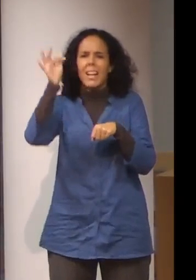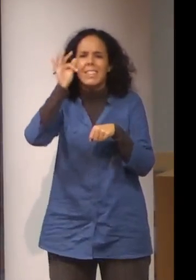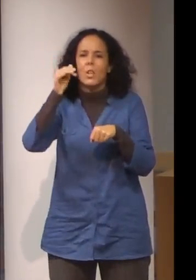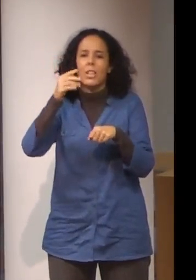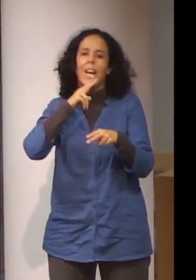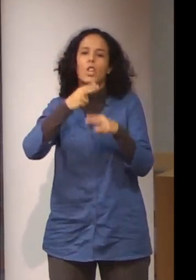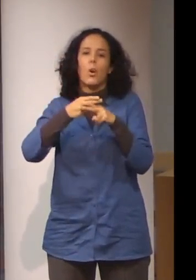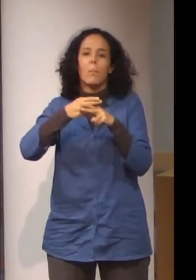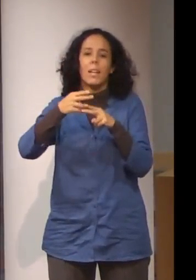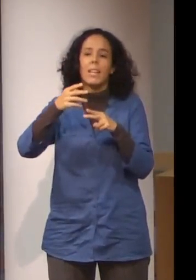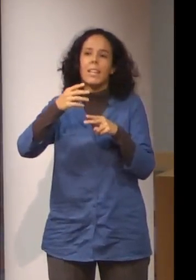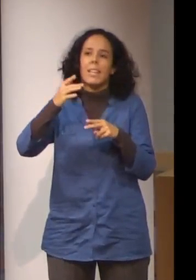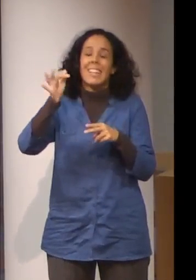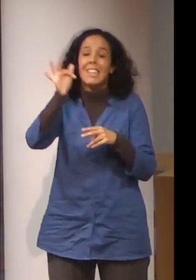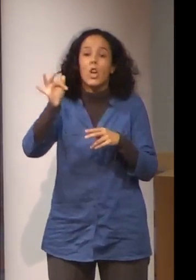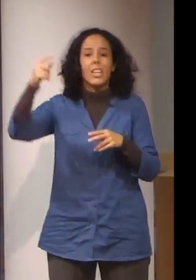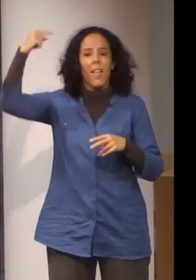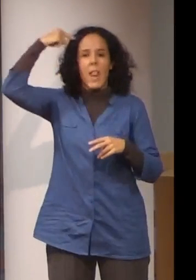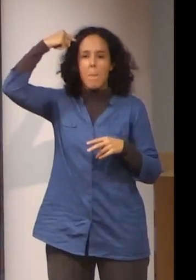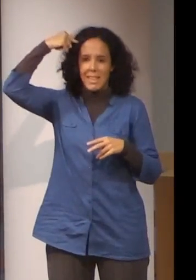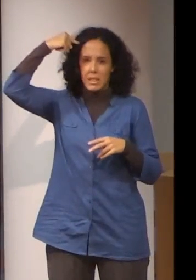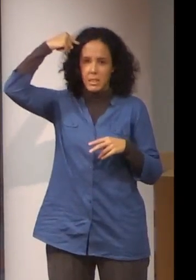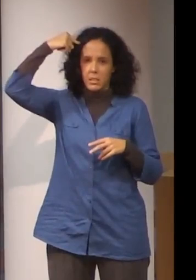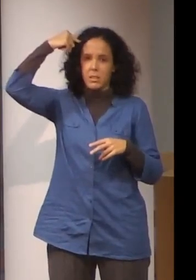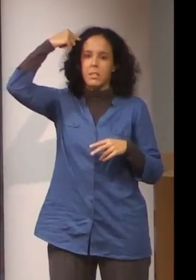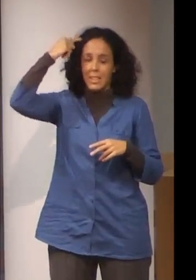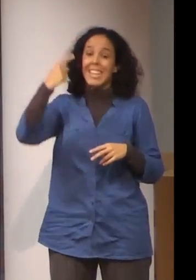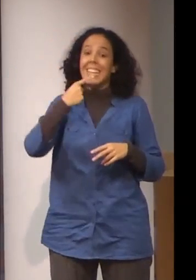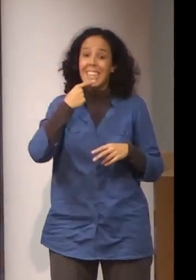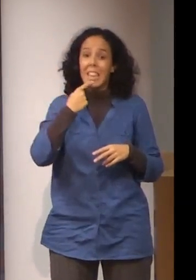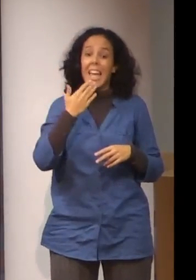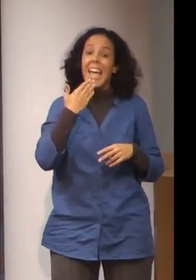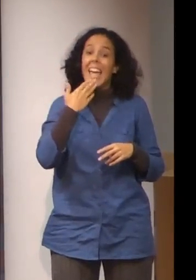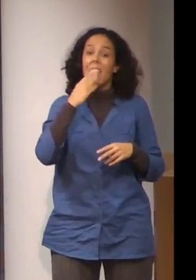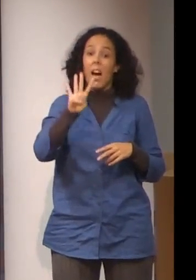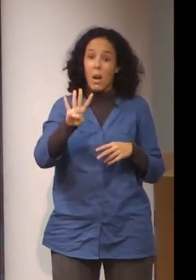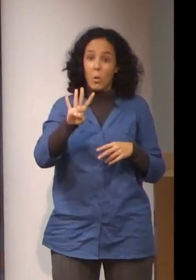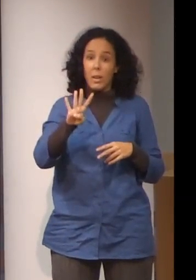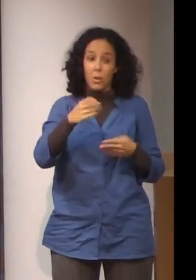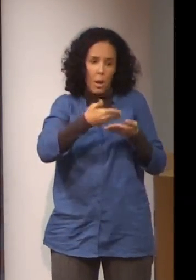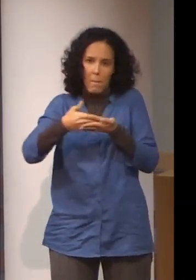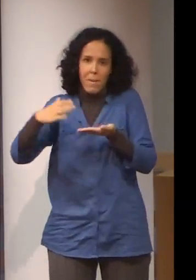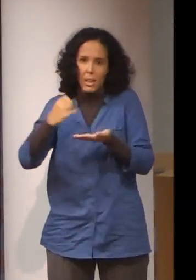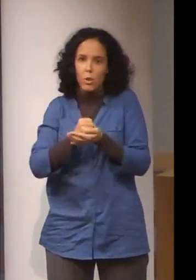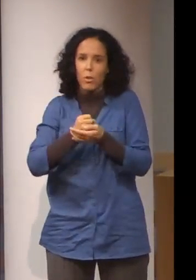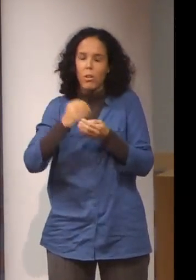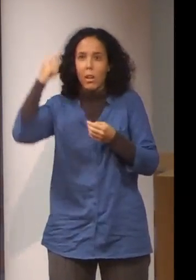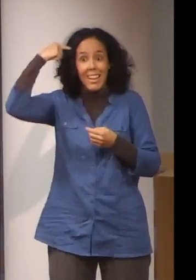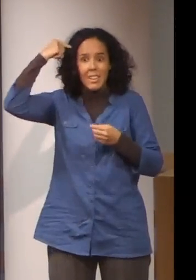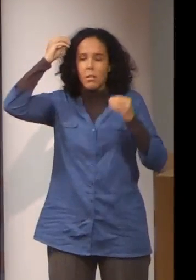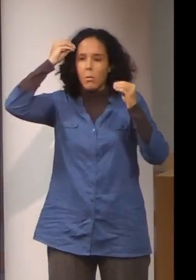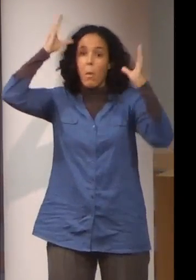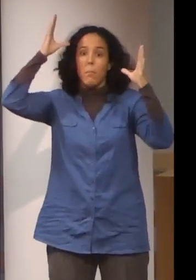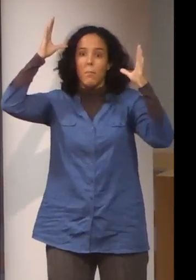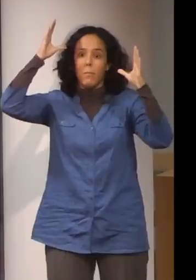Por ejemplo, en psicología hay una teoría que se denomina teoría de la mente, que dice que todos